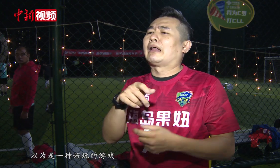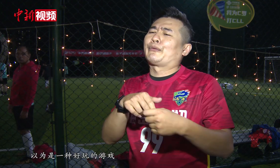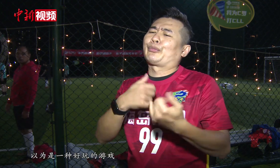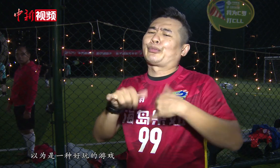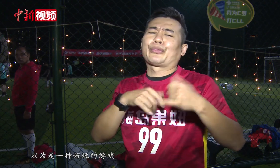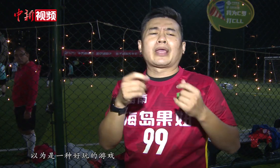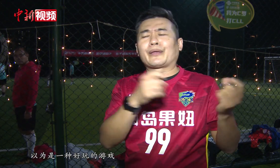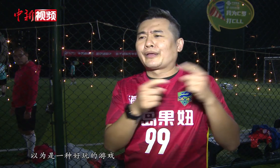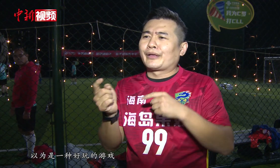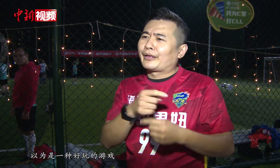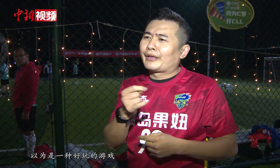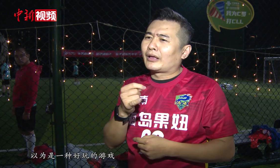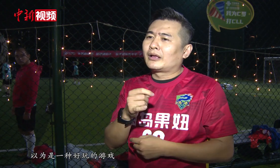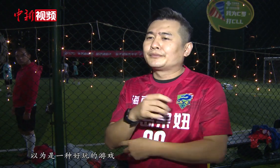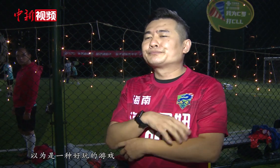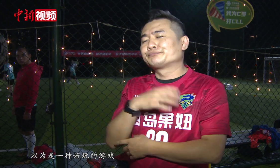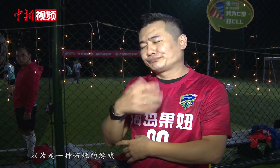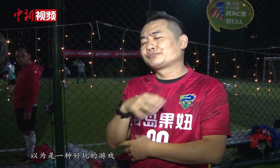以为是一种好玩的游戏。